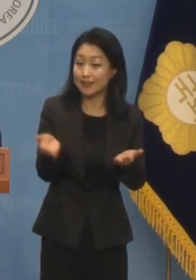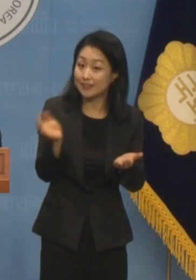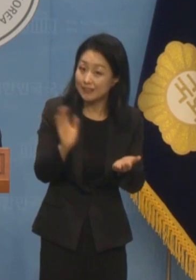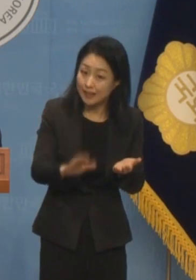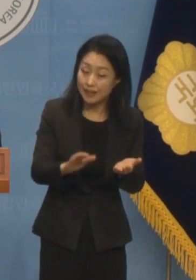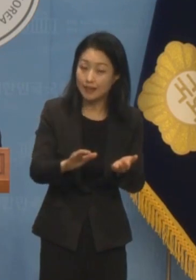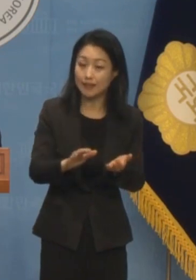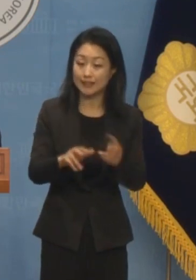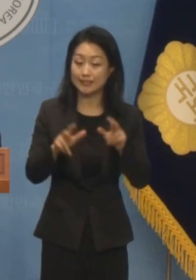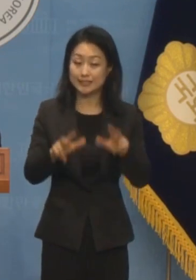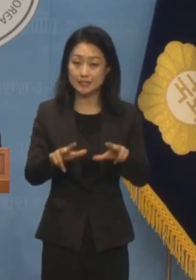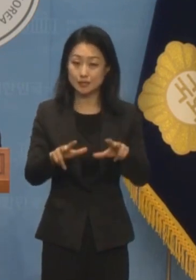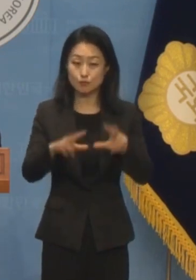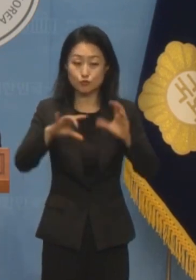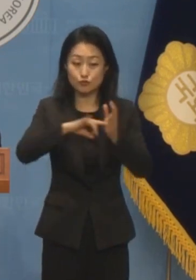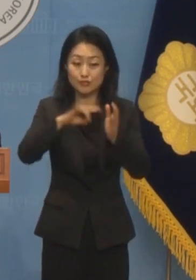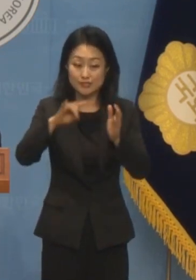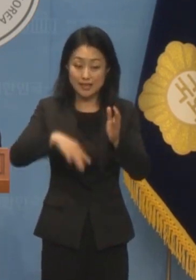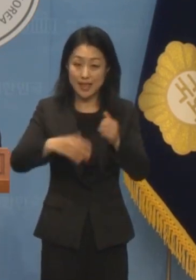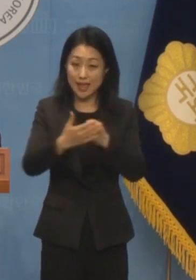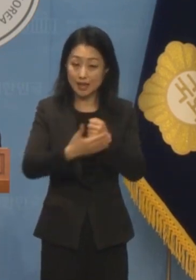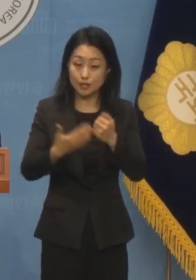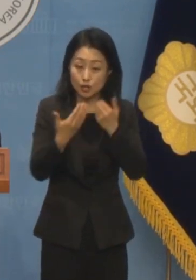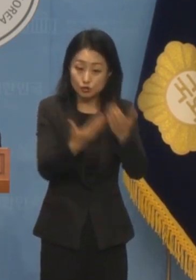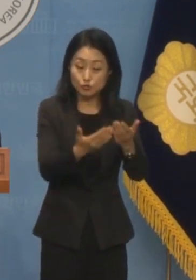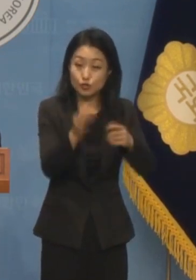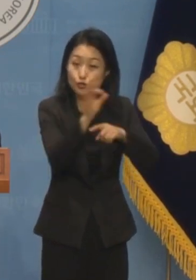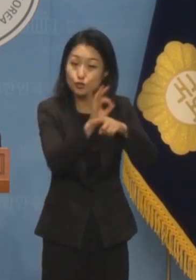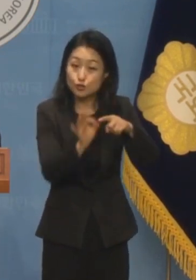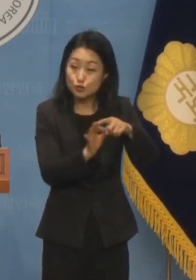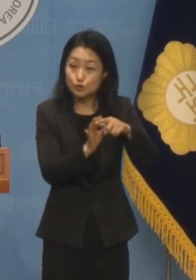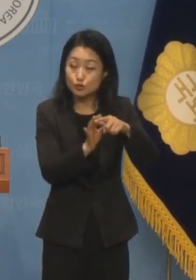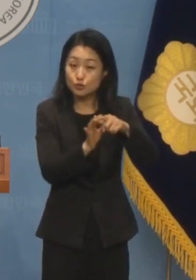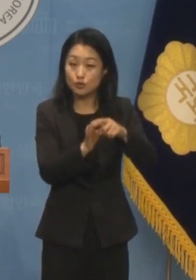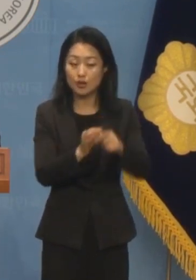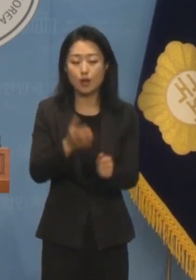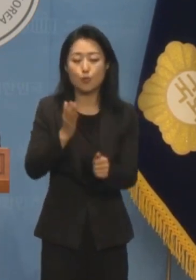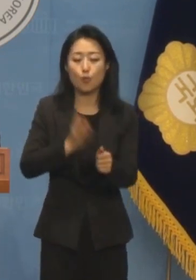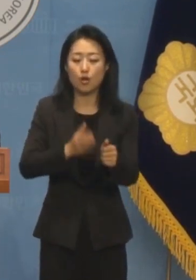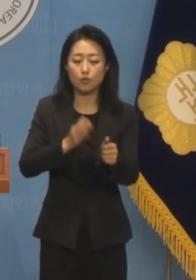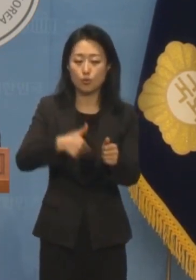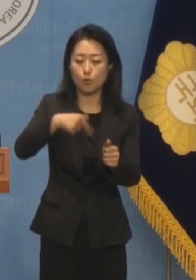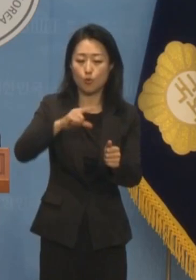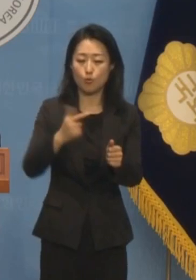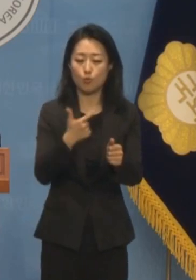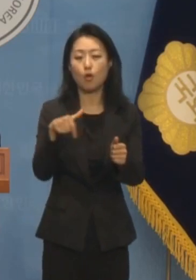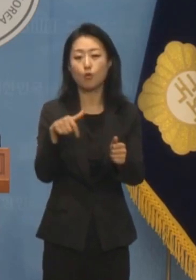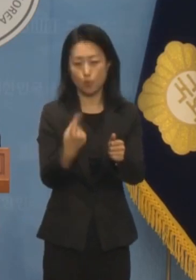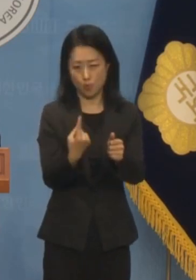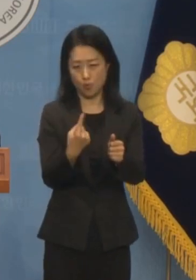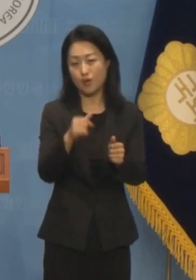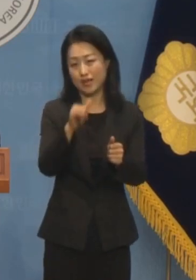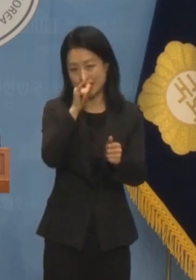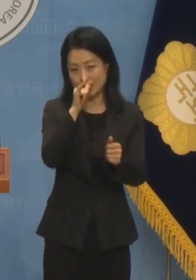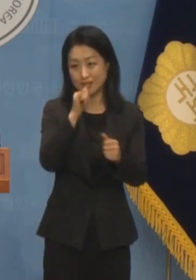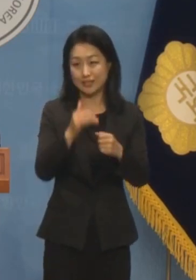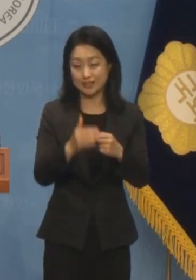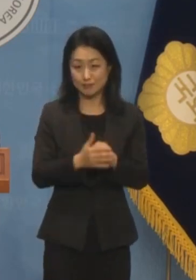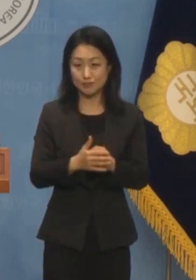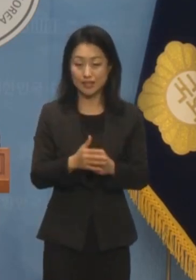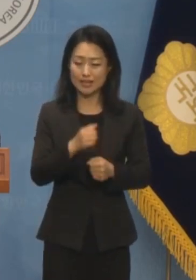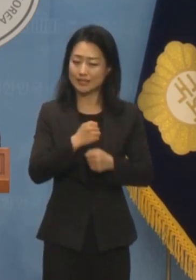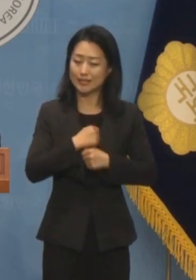하지만 현재 국세 감면율은 권고 규정으로 되어 있어 실효성이 크게